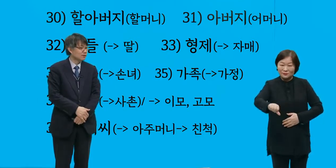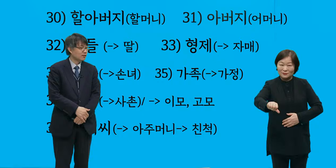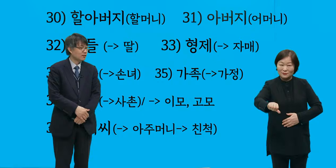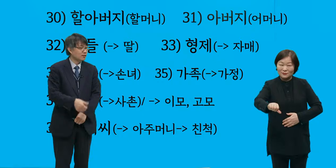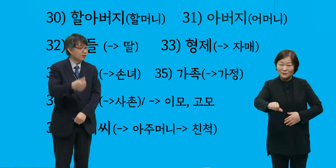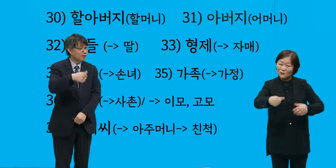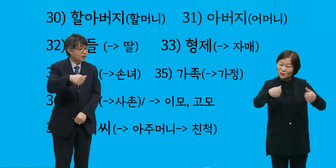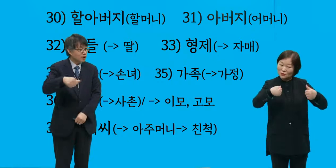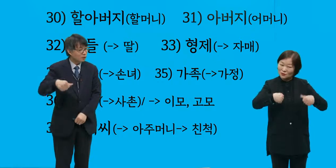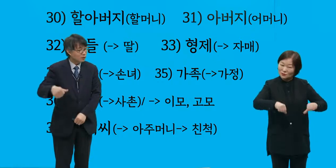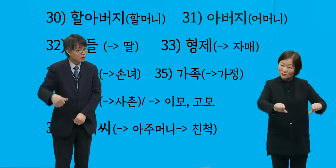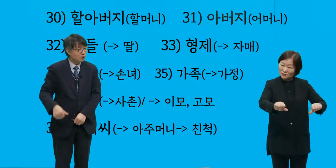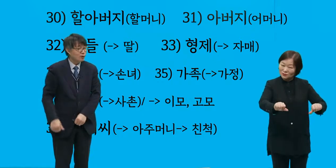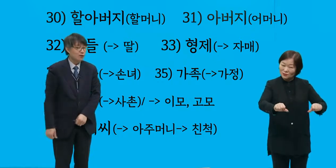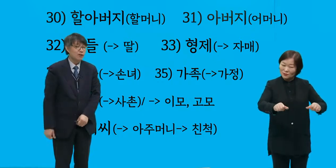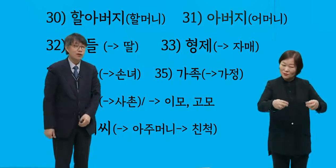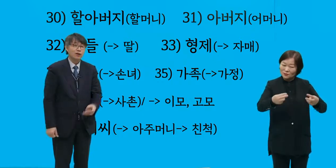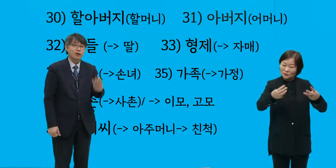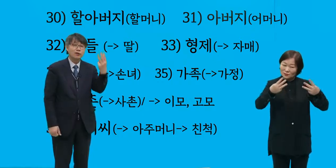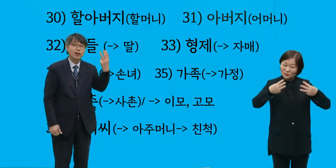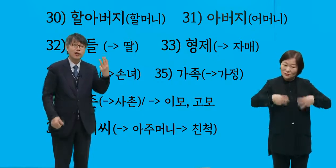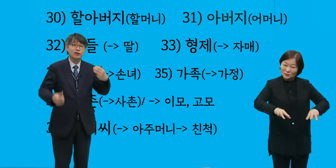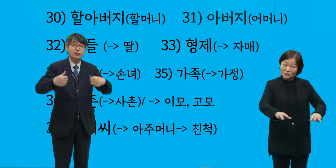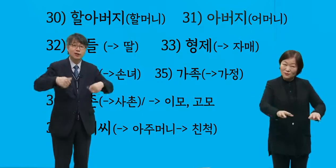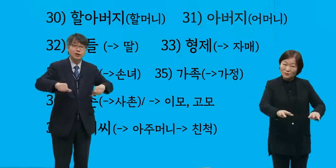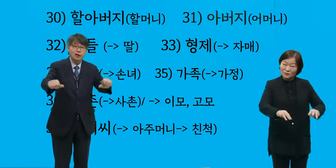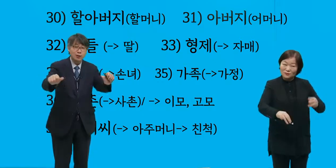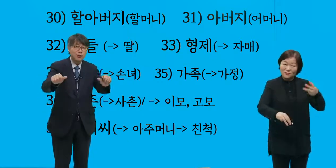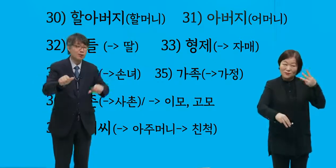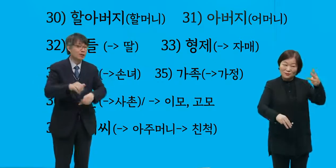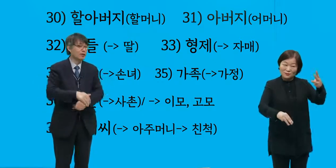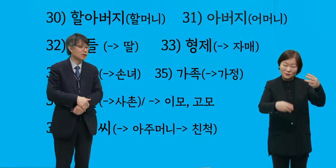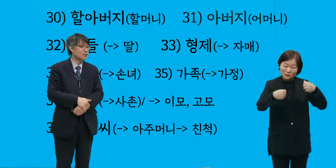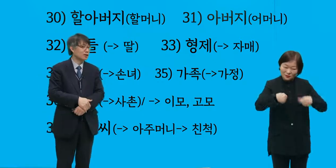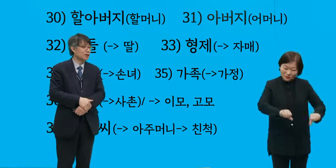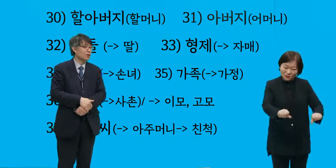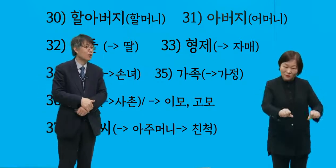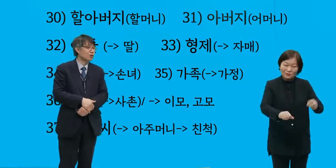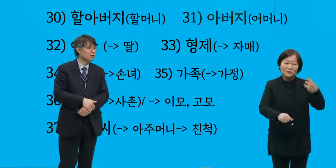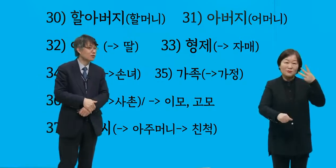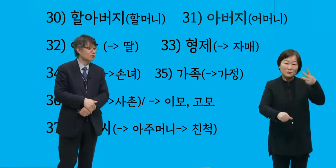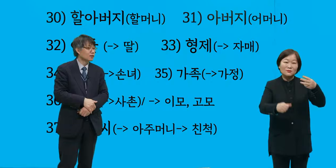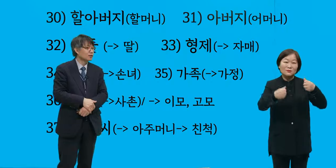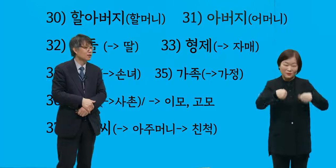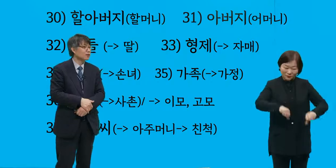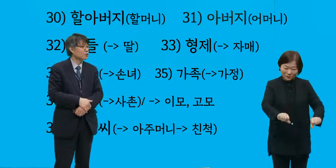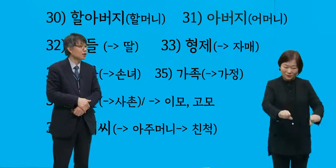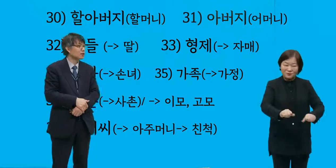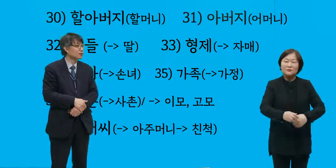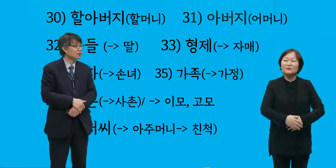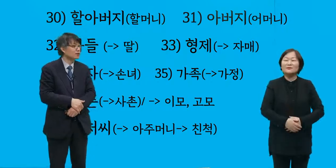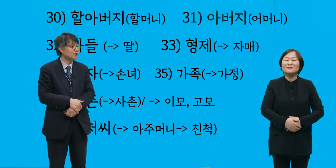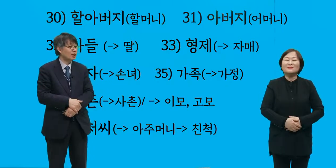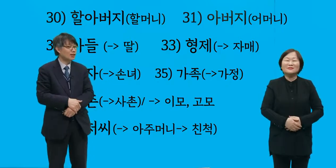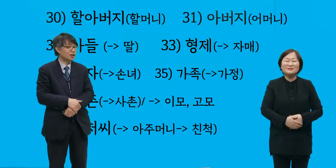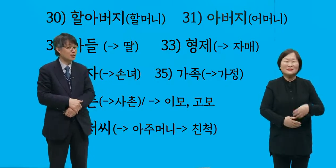네, 이렇게 할 수도 있고요. 새 쌍둥이 이렇게 표현해도 될 것 같습니다. 예, 그거는 새 쌍둥이, 내 쌍둥이는 아직까지 잘